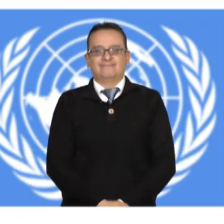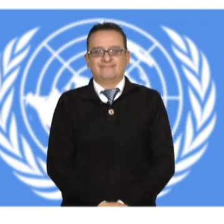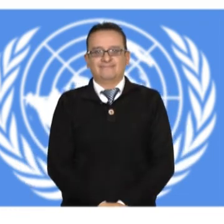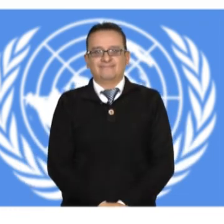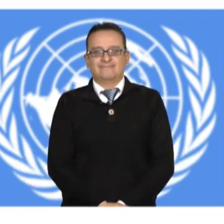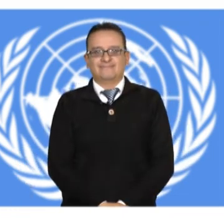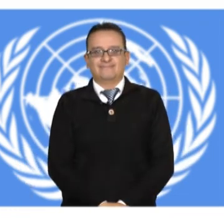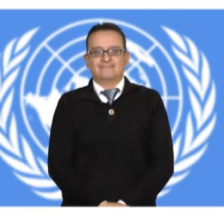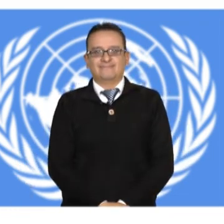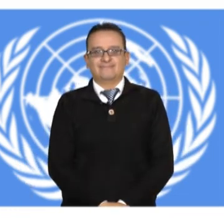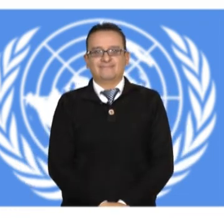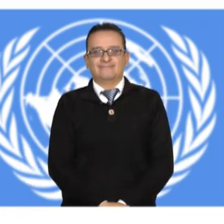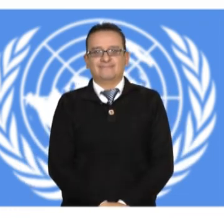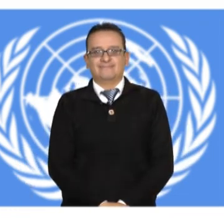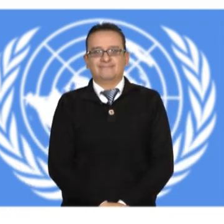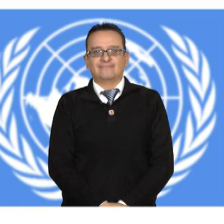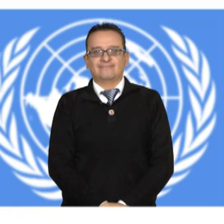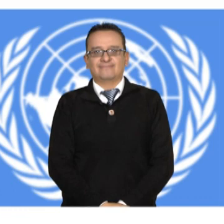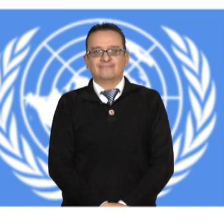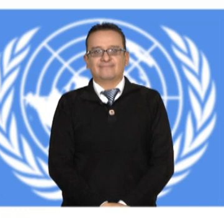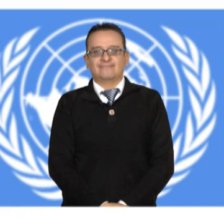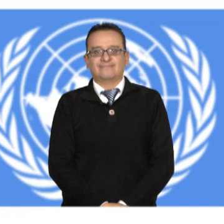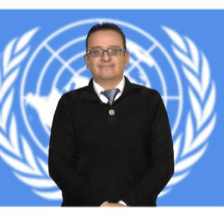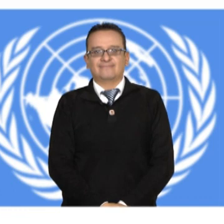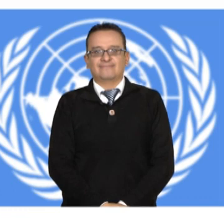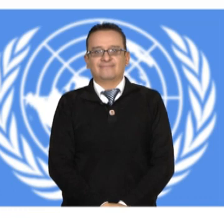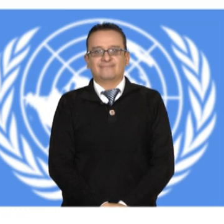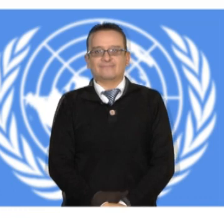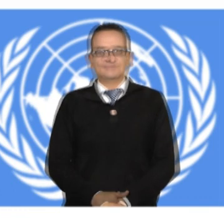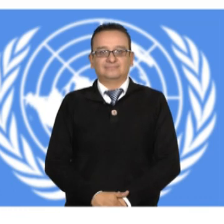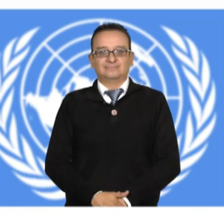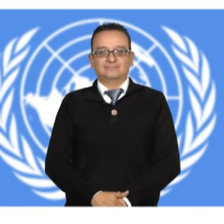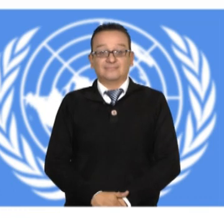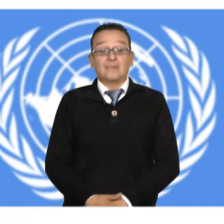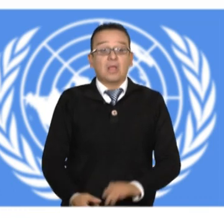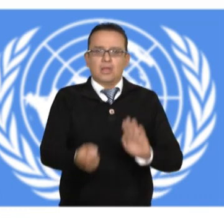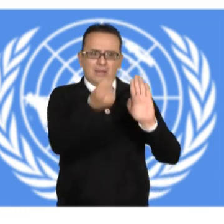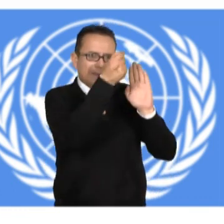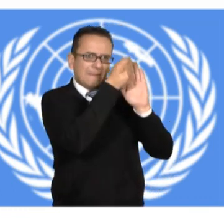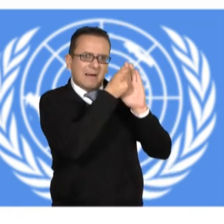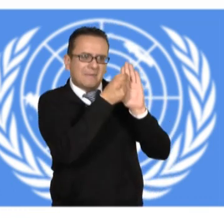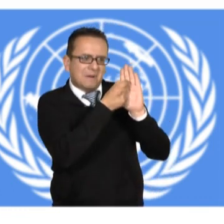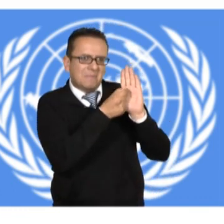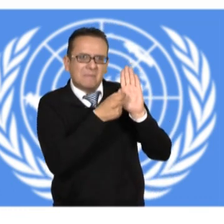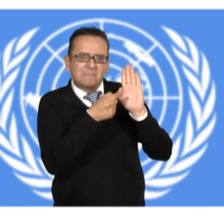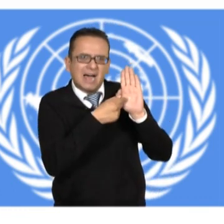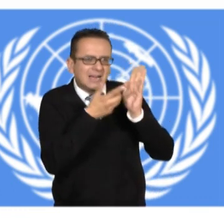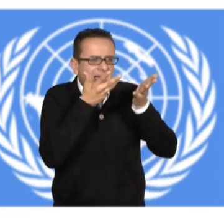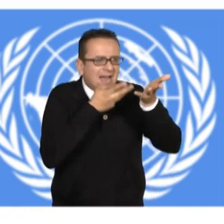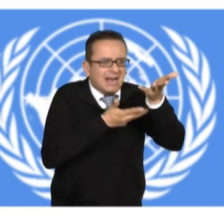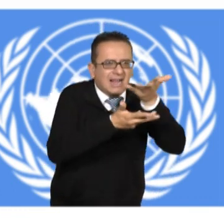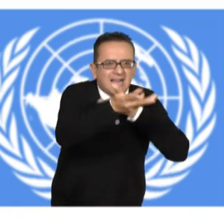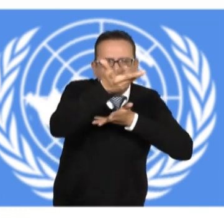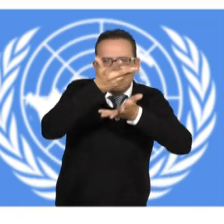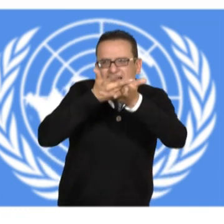esos instrumentos, sin distinción de ninguna índole. C. Reafirmando la